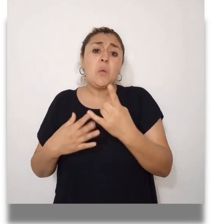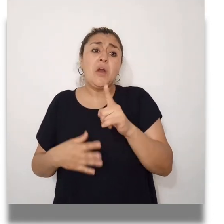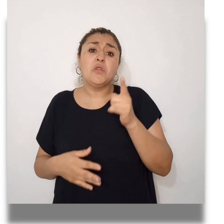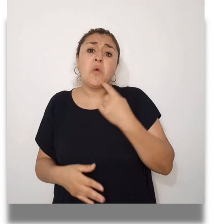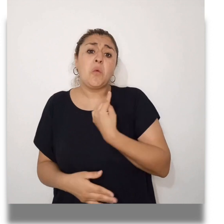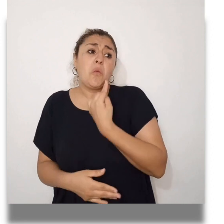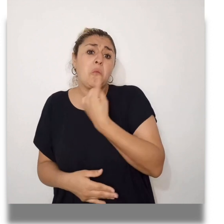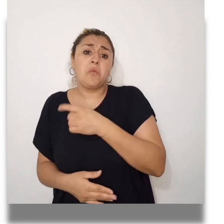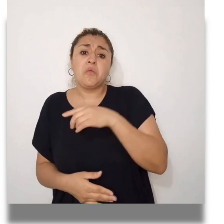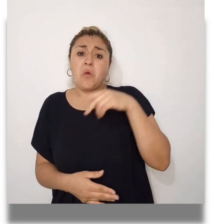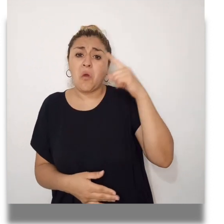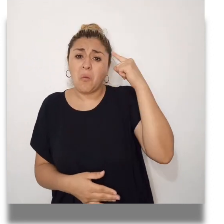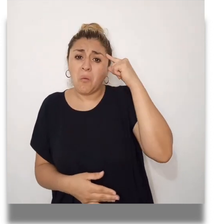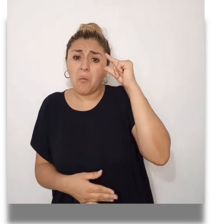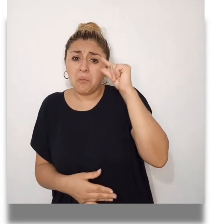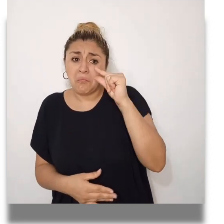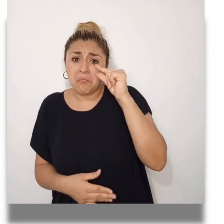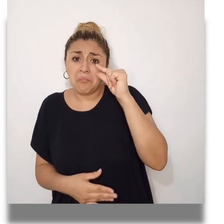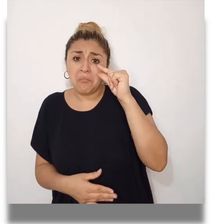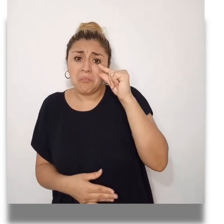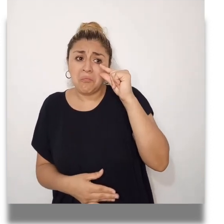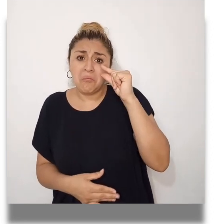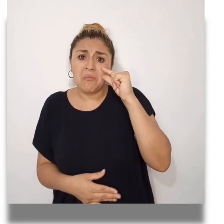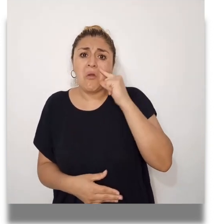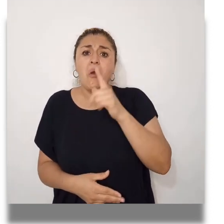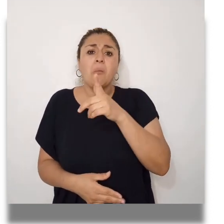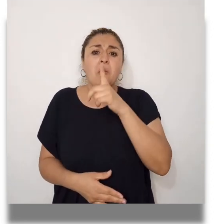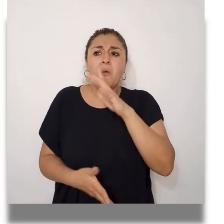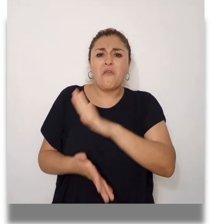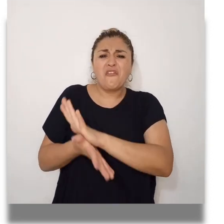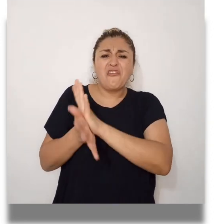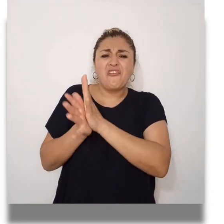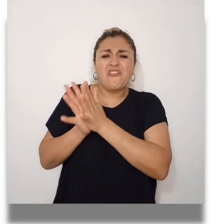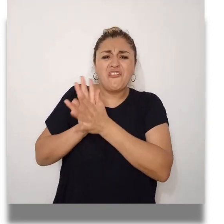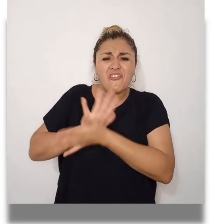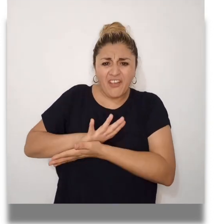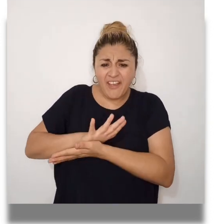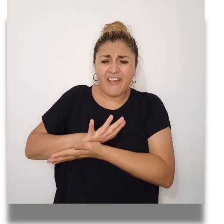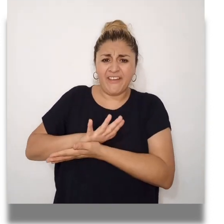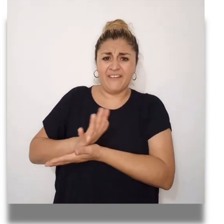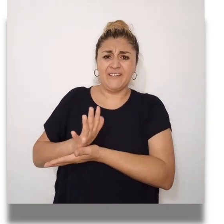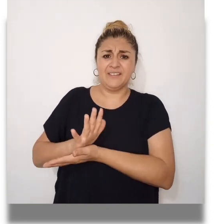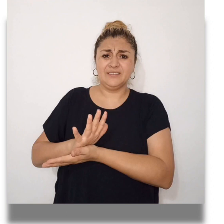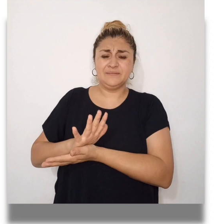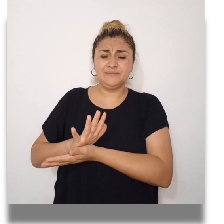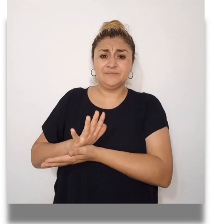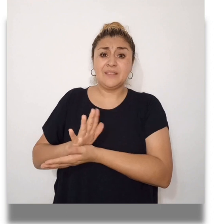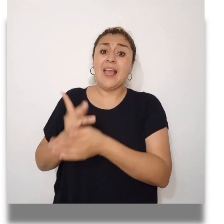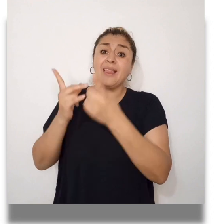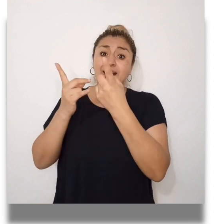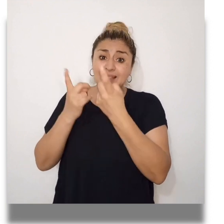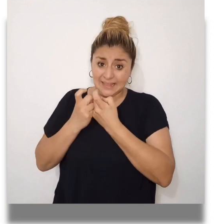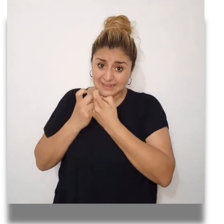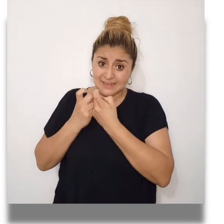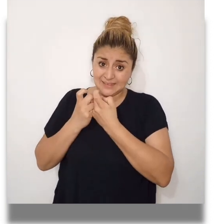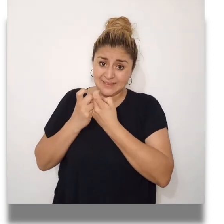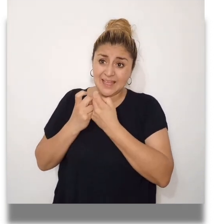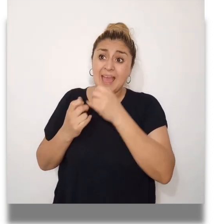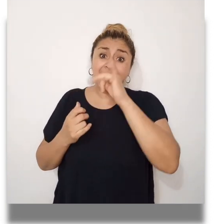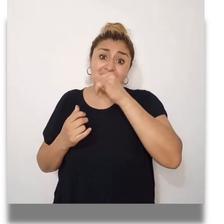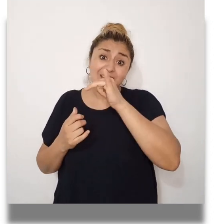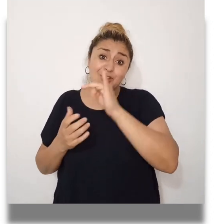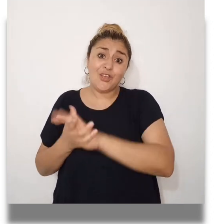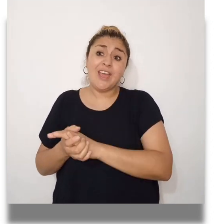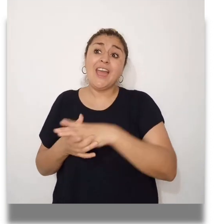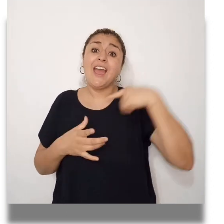estar arraigada en el vacío. Elle a besoin d'une société. Necesita de una